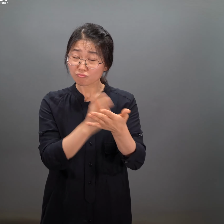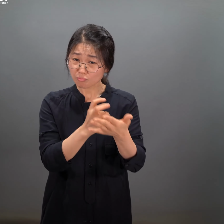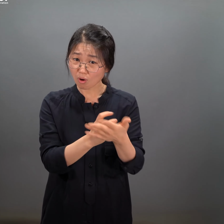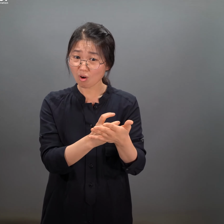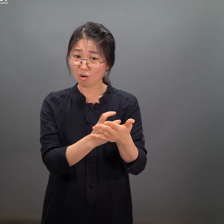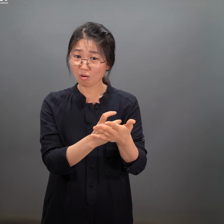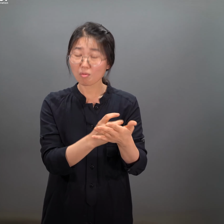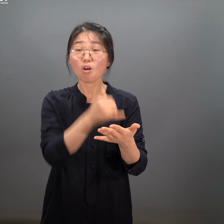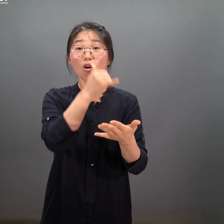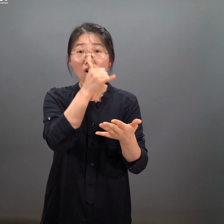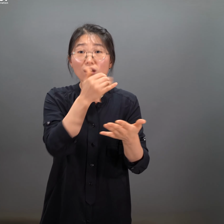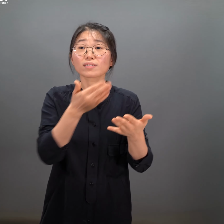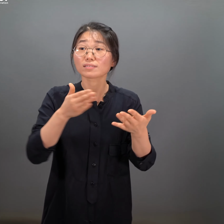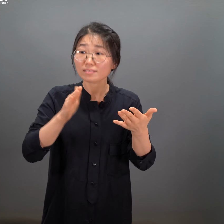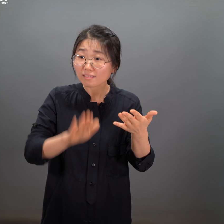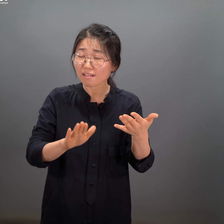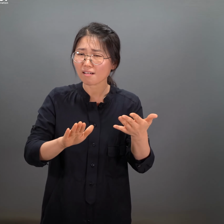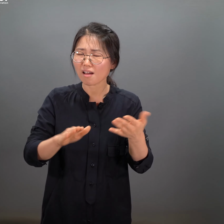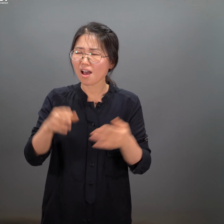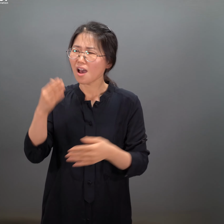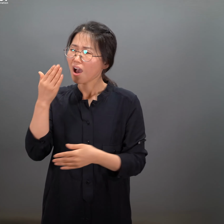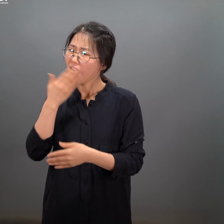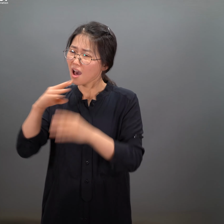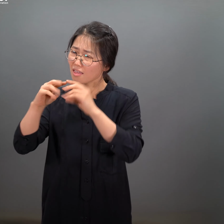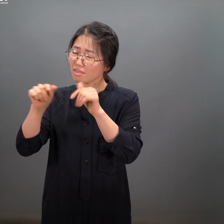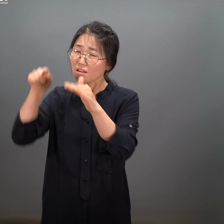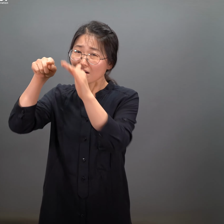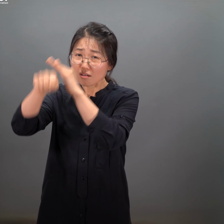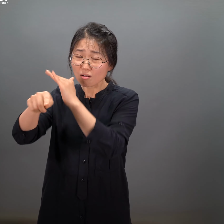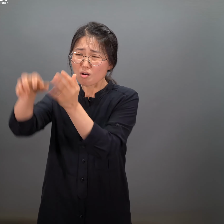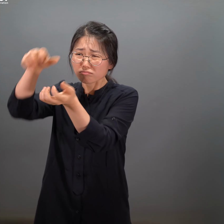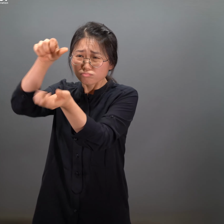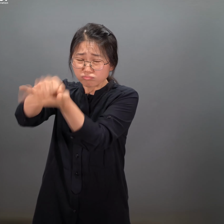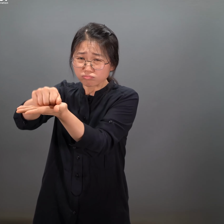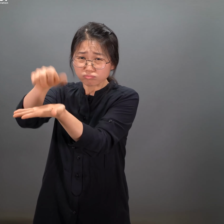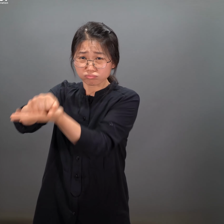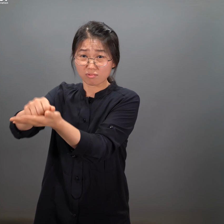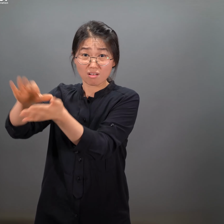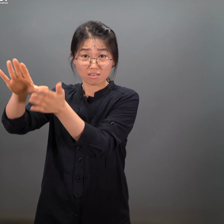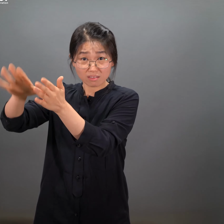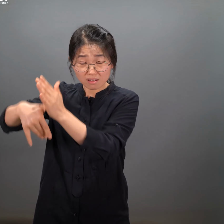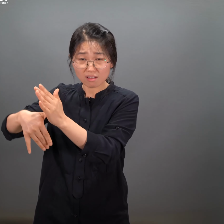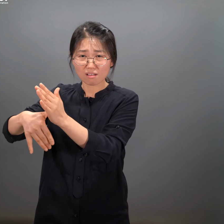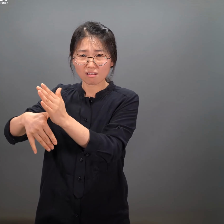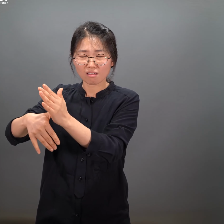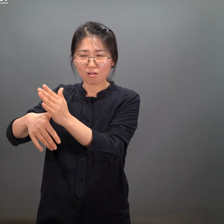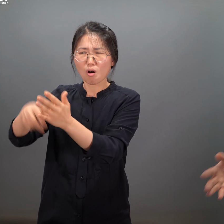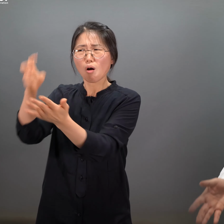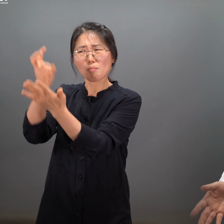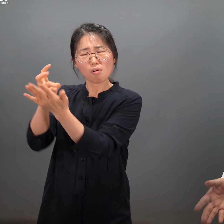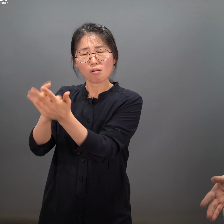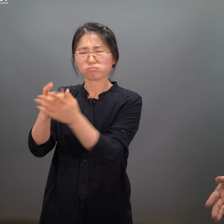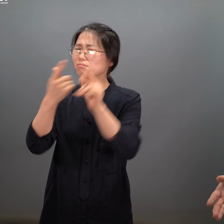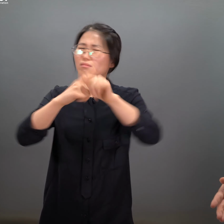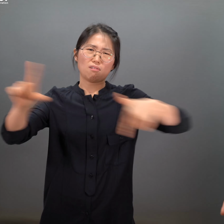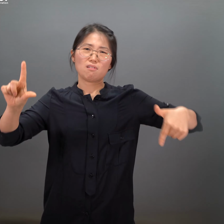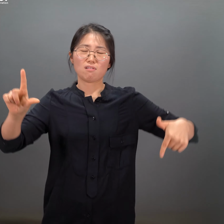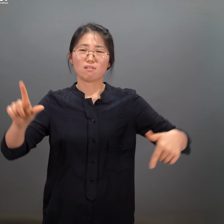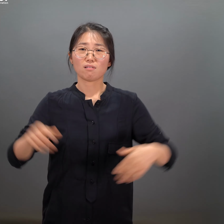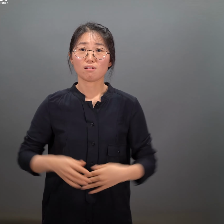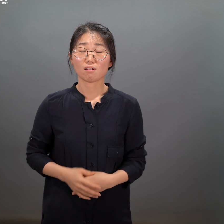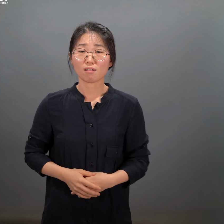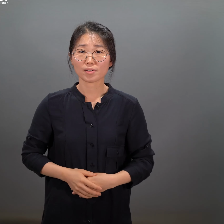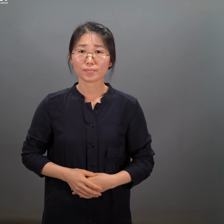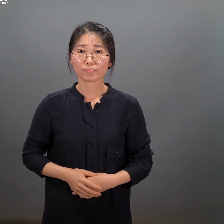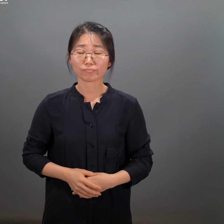주신 하나님께서 가나안 정복 전쟁에서는 신명기에서 말하는 전쟁 기준과 전혀 다른